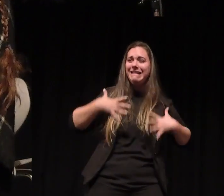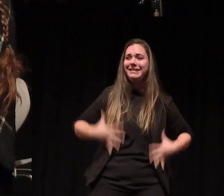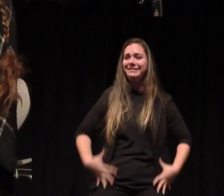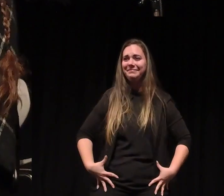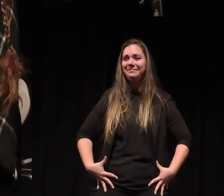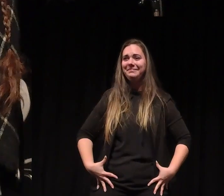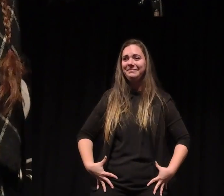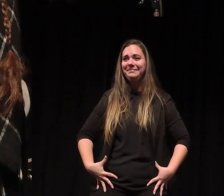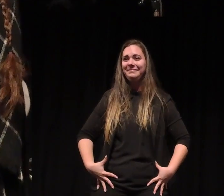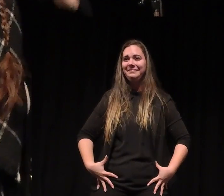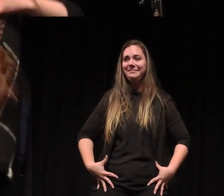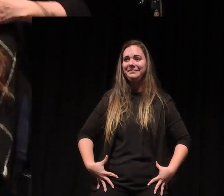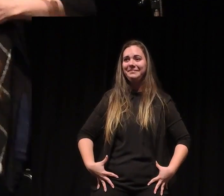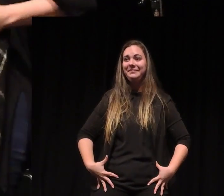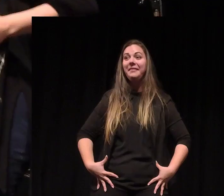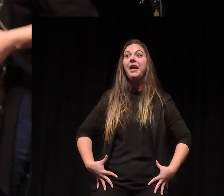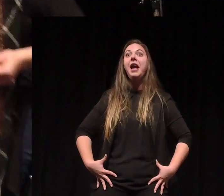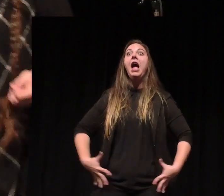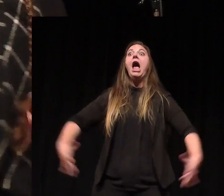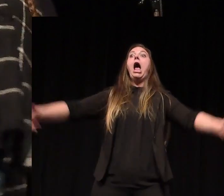il expire.